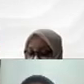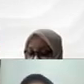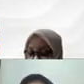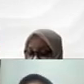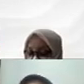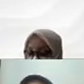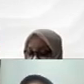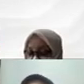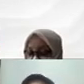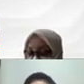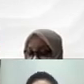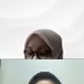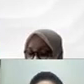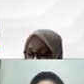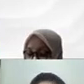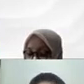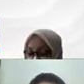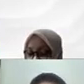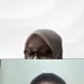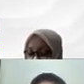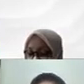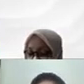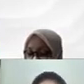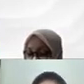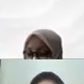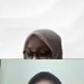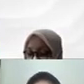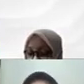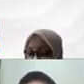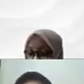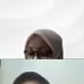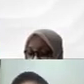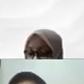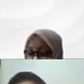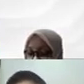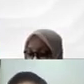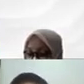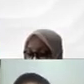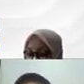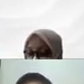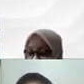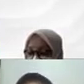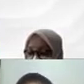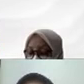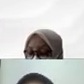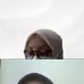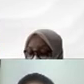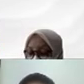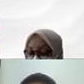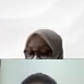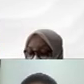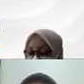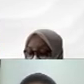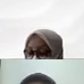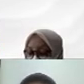Untuk Indonesia Yang lebih inklusif Adil Berkelanjut Dan tangguh Itu harus dilakukan Mulai sekarang The future is